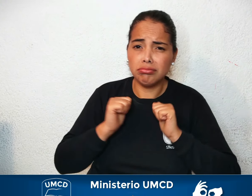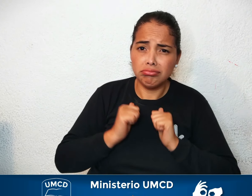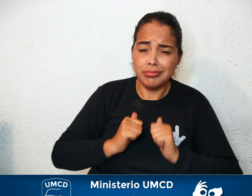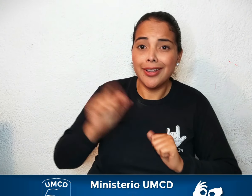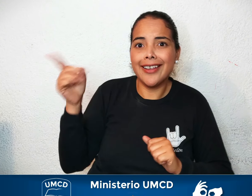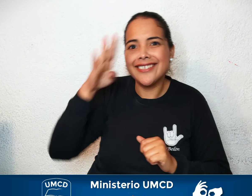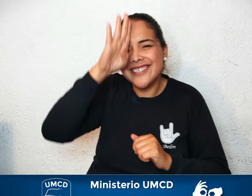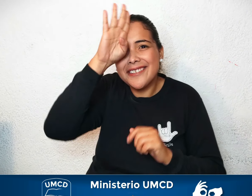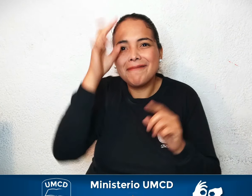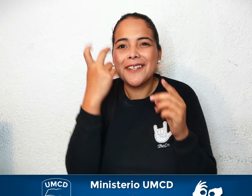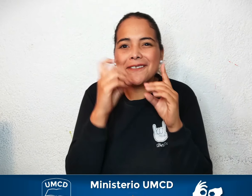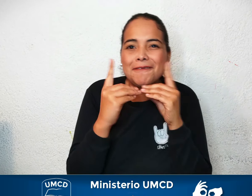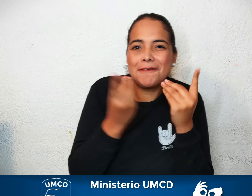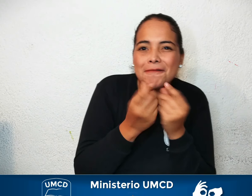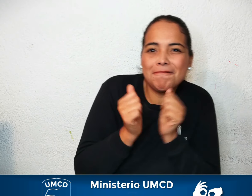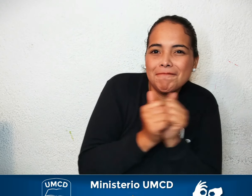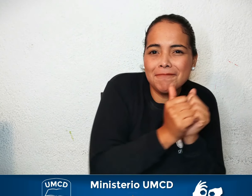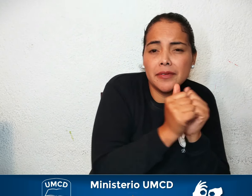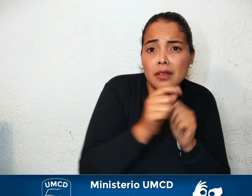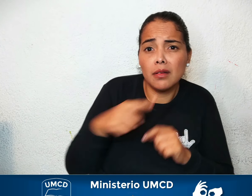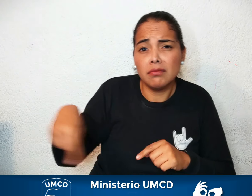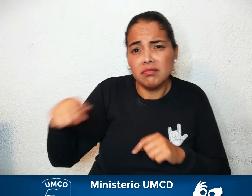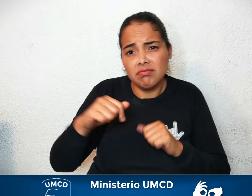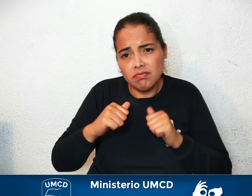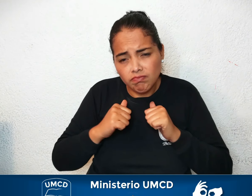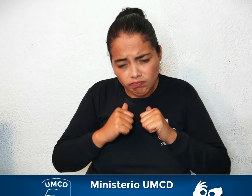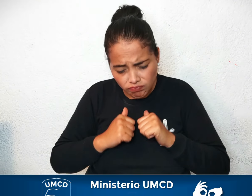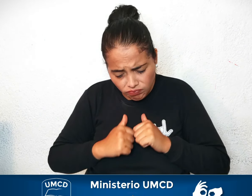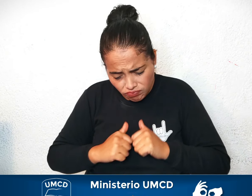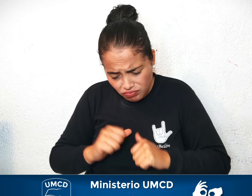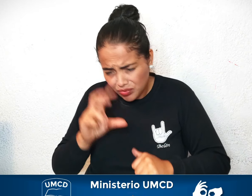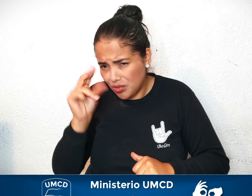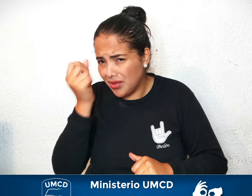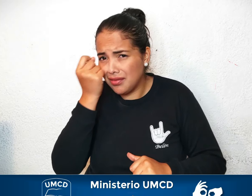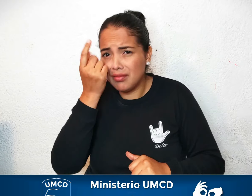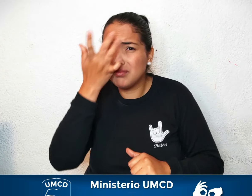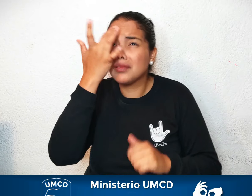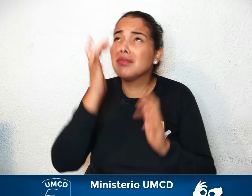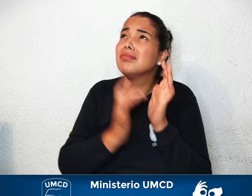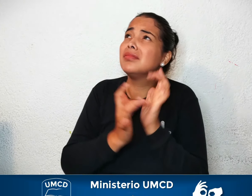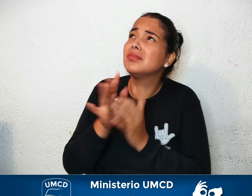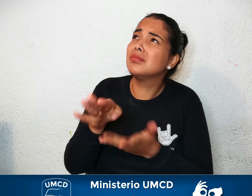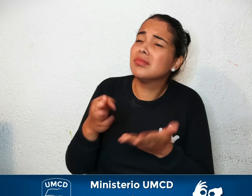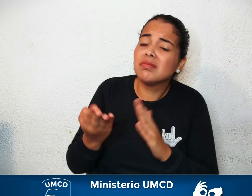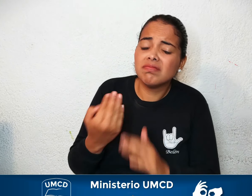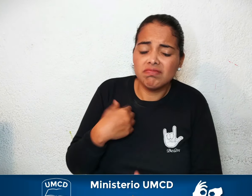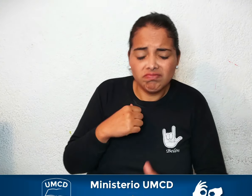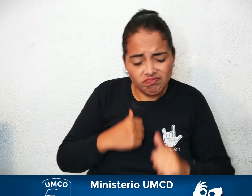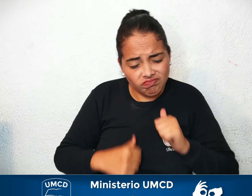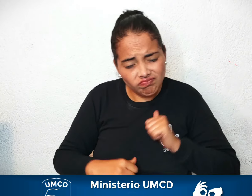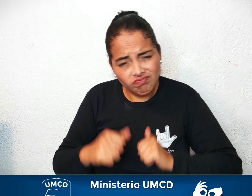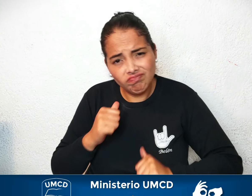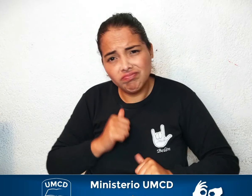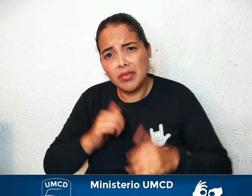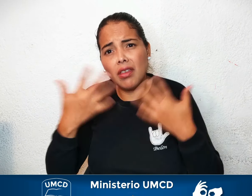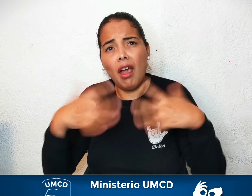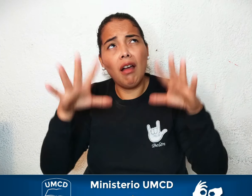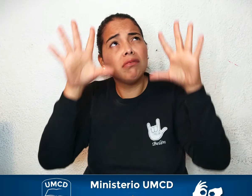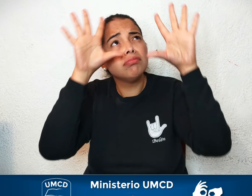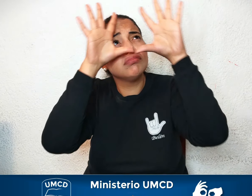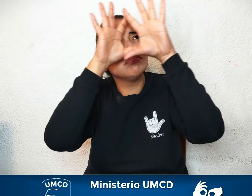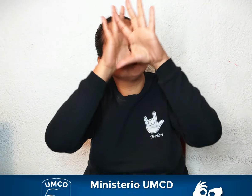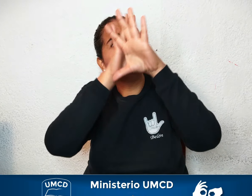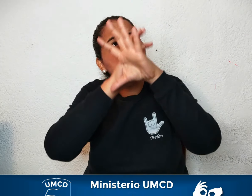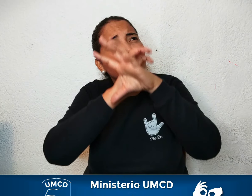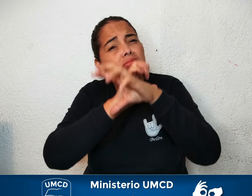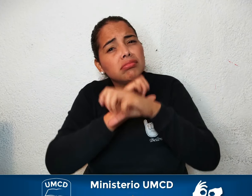seguidores de Cristo le estaba embargando porque en ese momento no comprendían todo lo que estaba sucediendo. Pero ya estaba por llegar